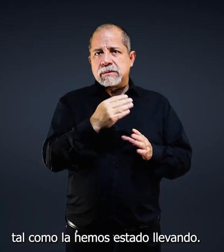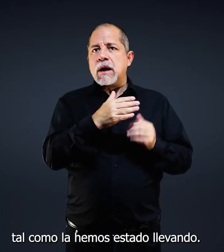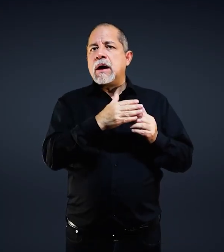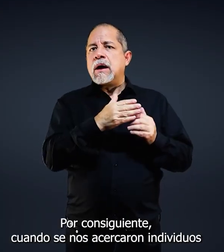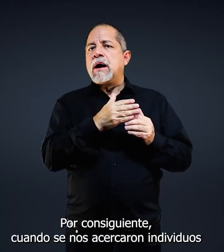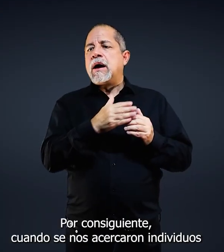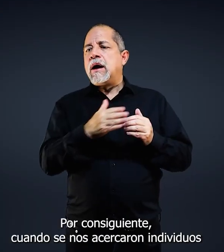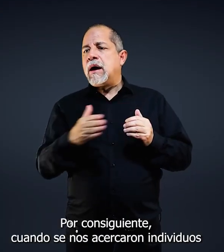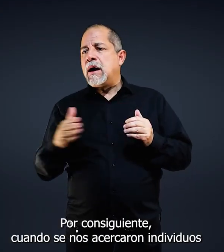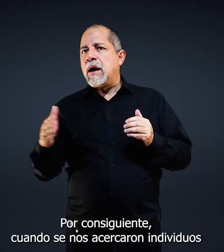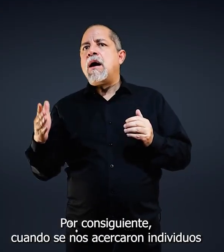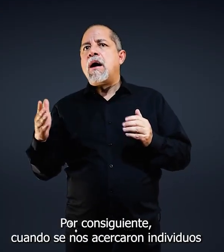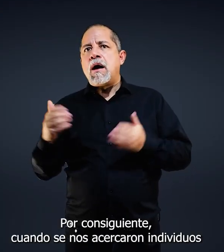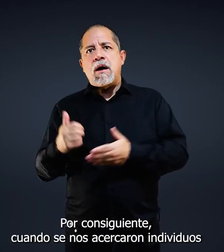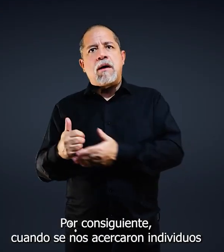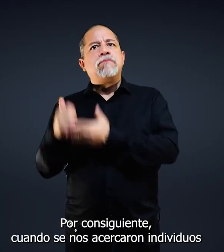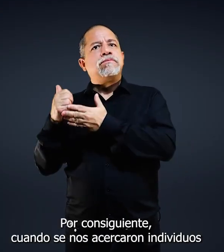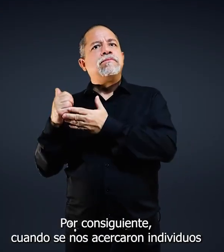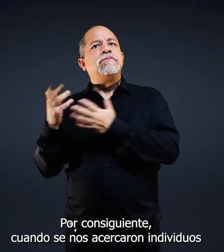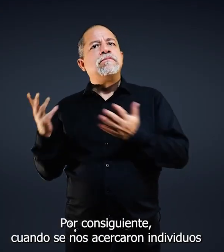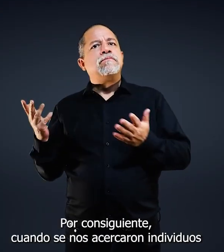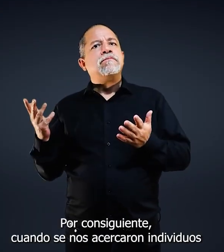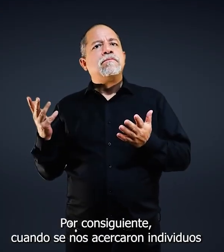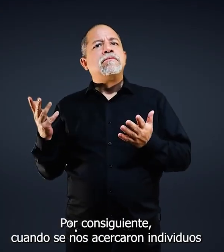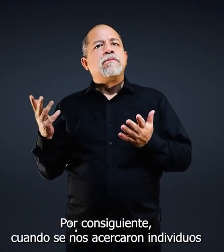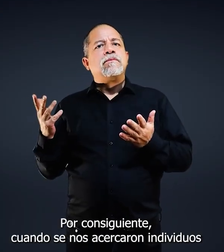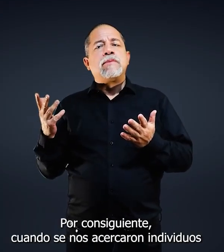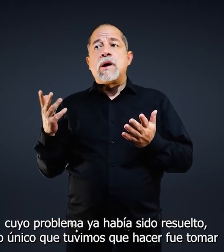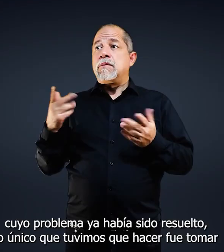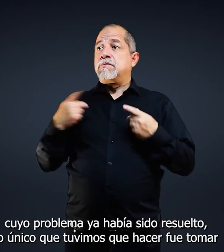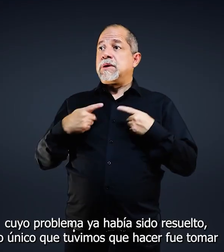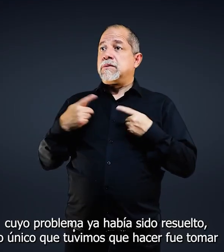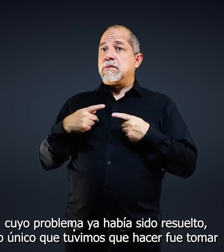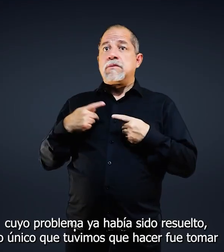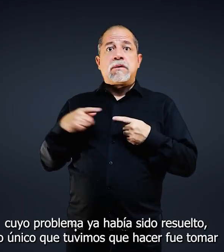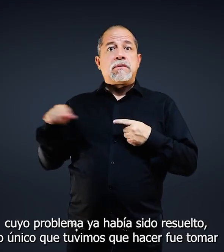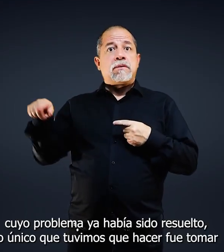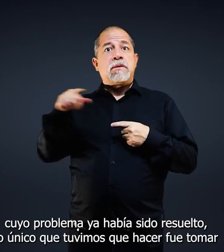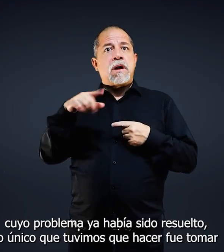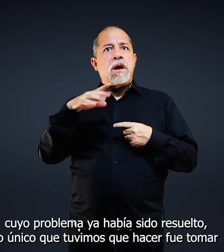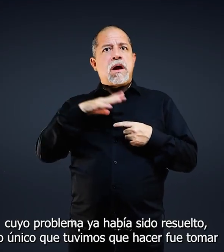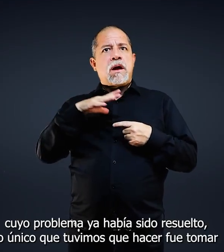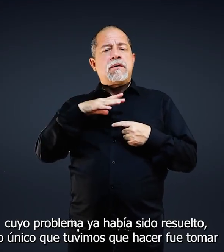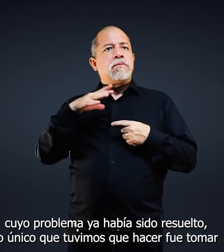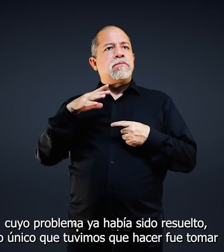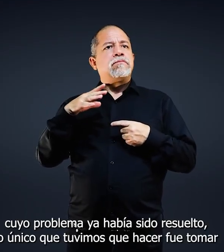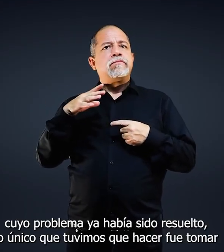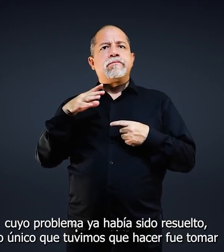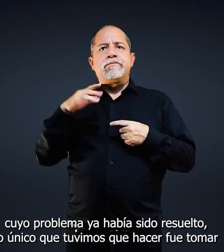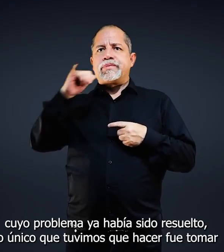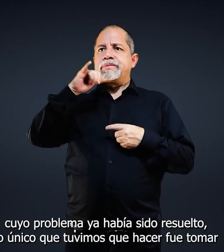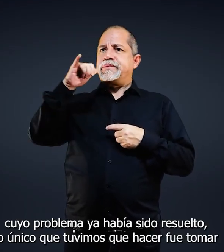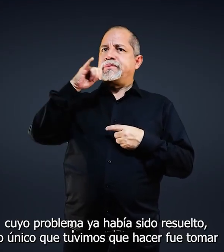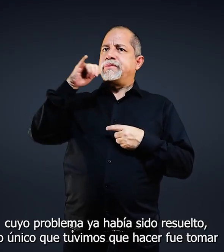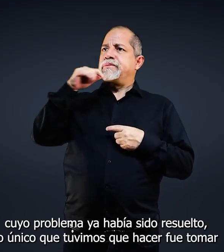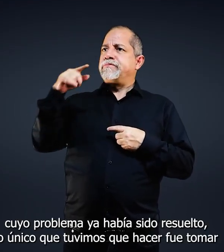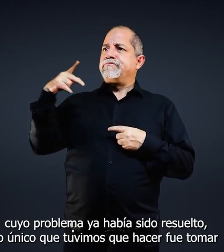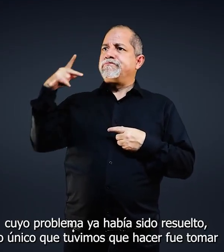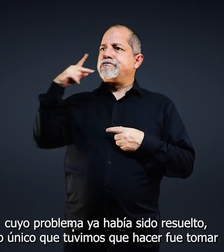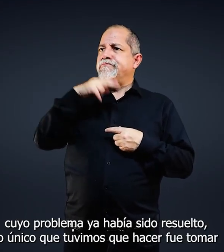Por consiguiente, cuando se nos acercaron individuos cuyo problema ya había sido resuelto, Lo único que tuvimos que hacer fue tomar